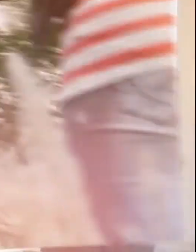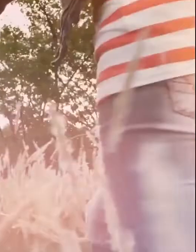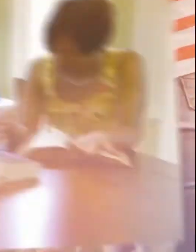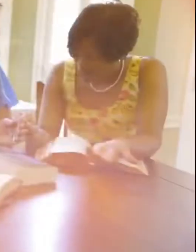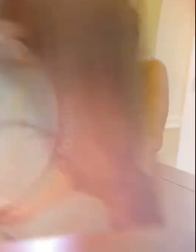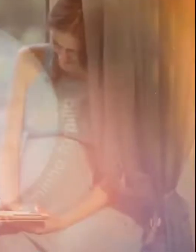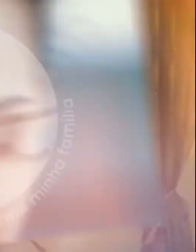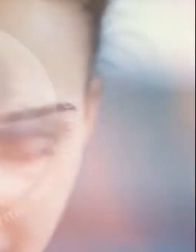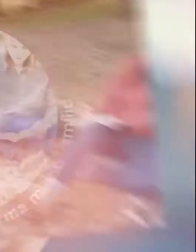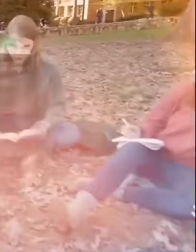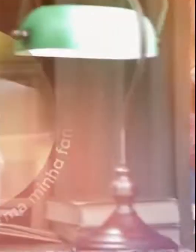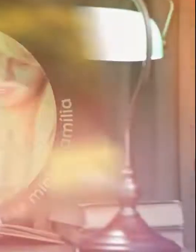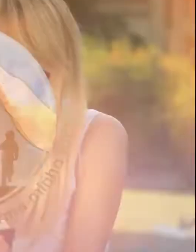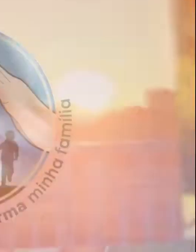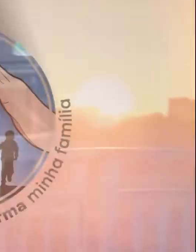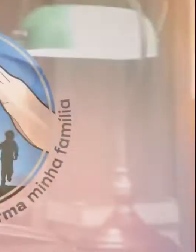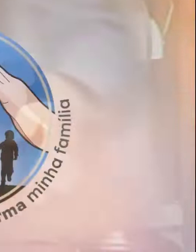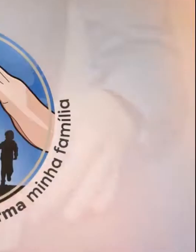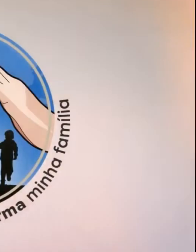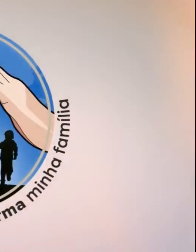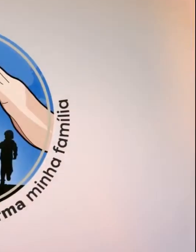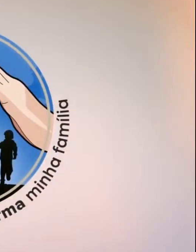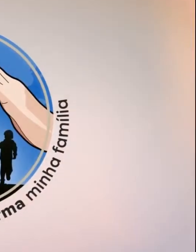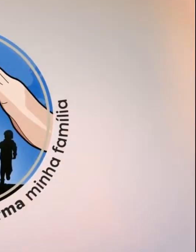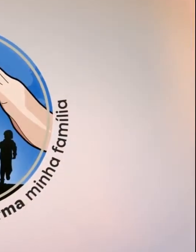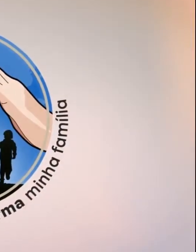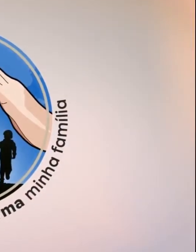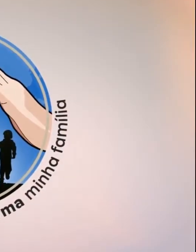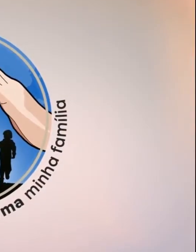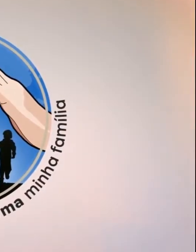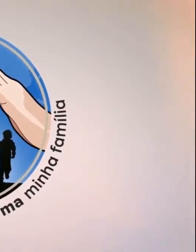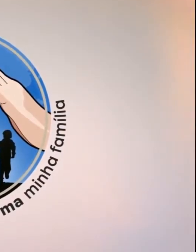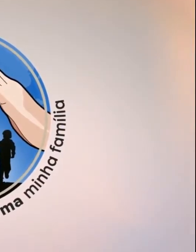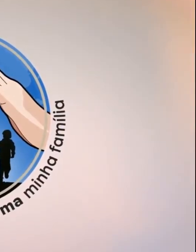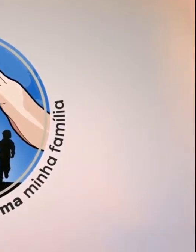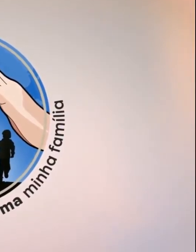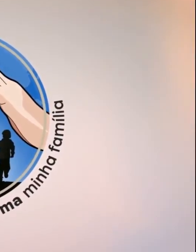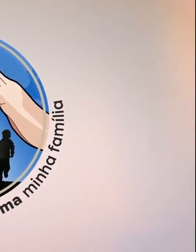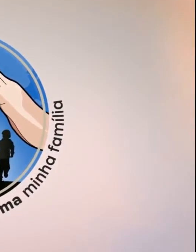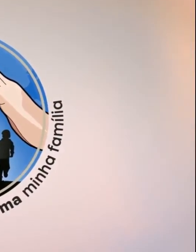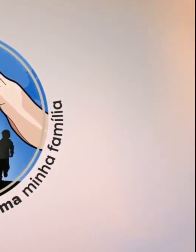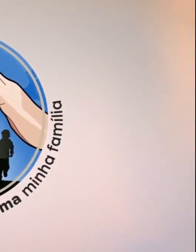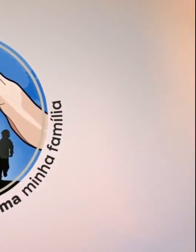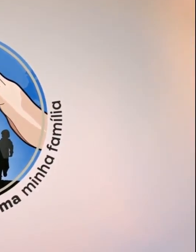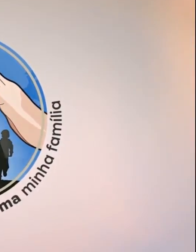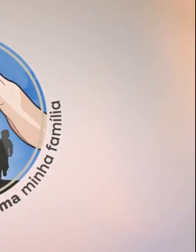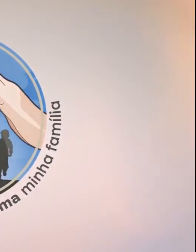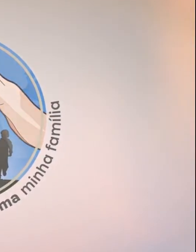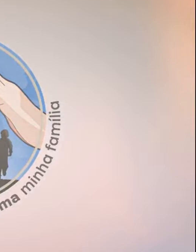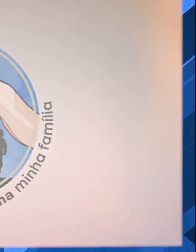me acompanhe agora a meditação do dia 31 dias de oração jesus